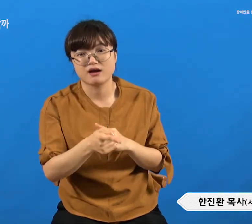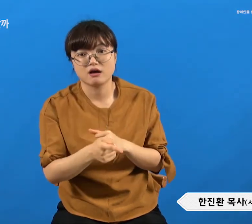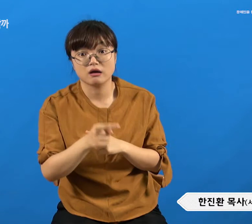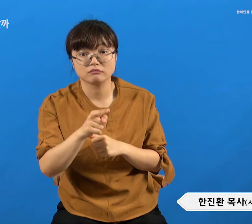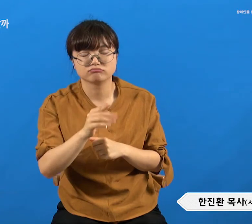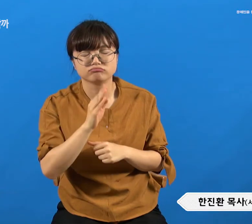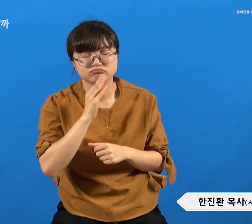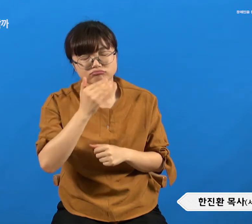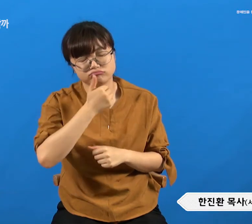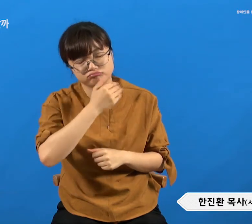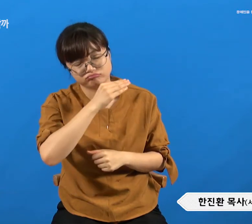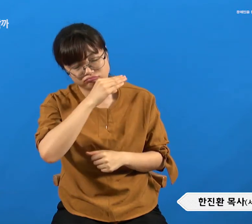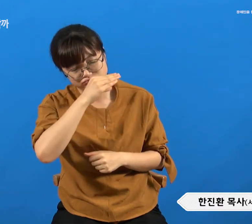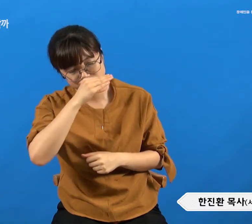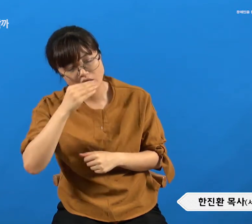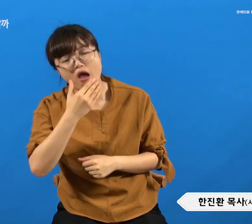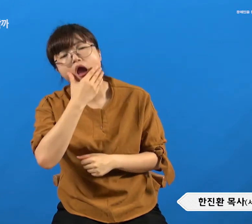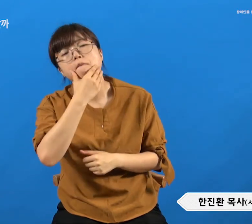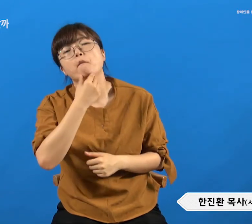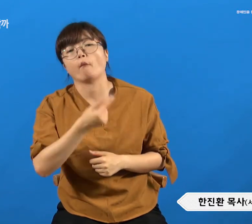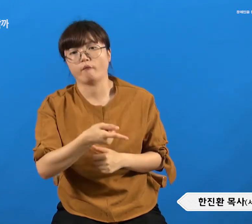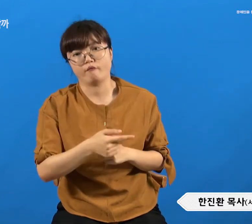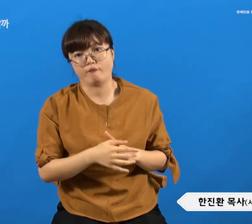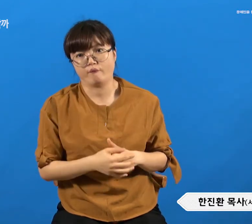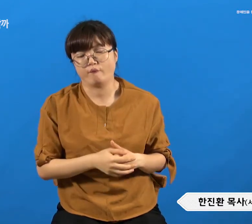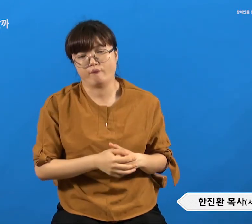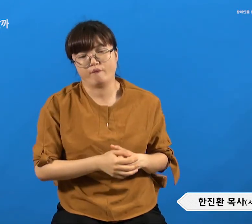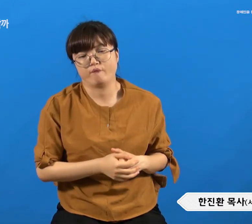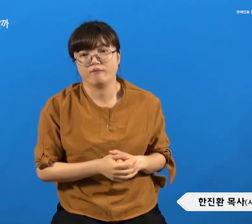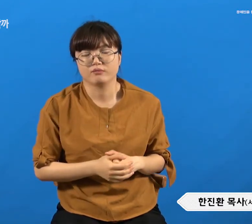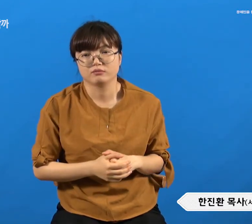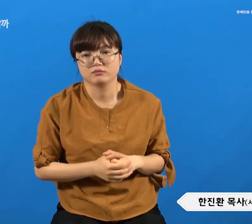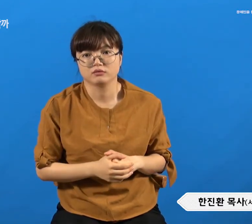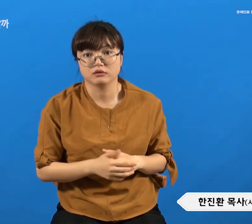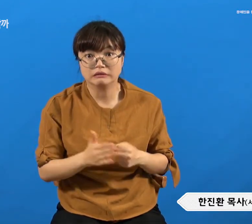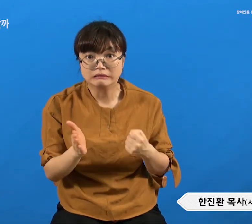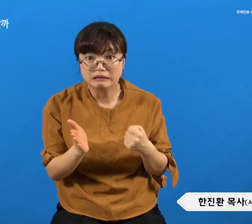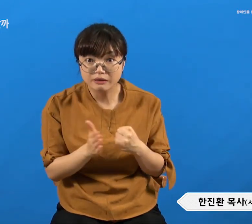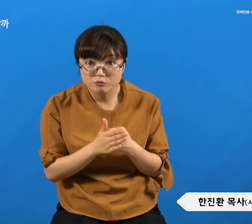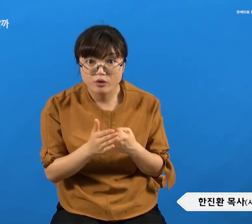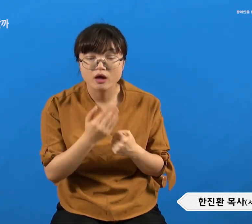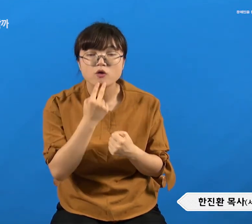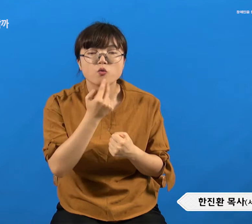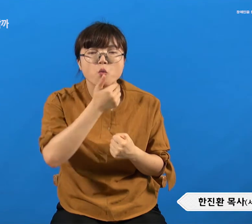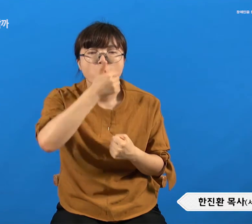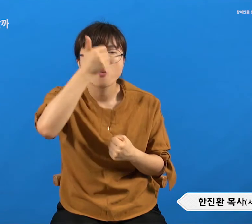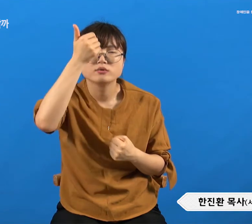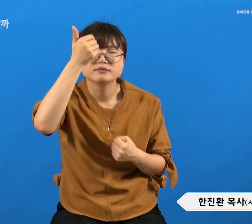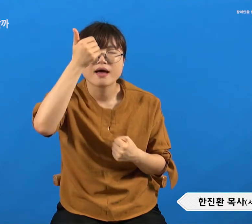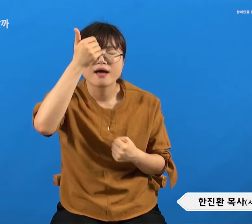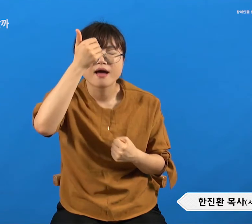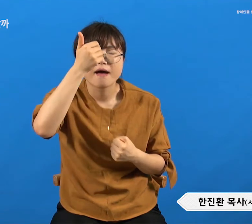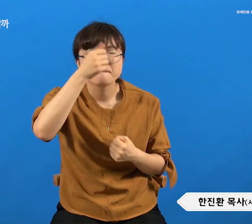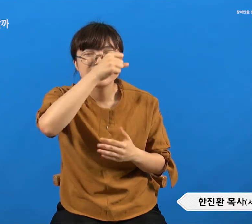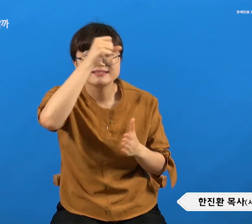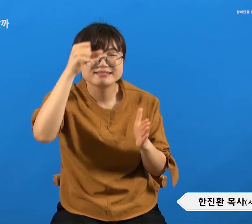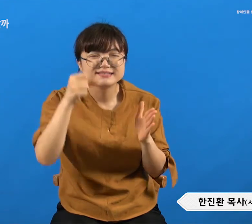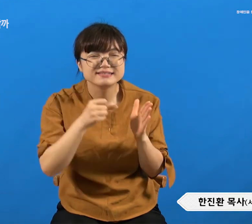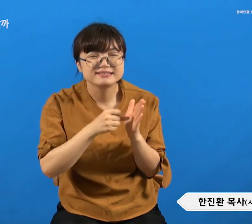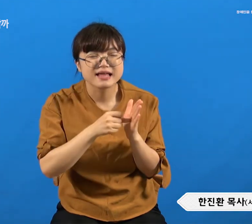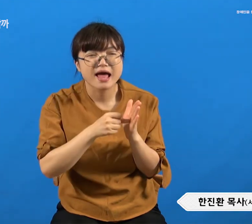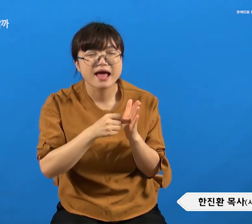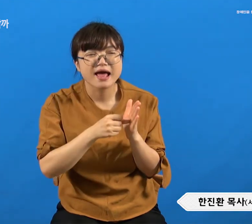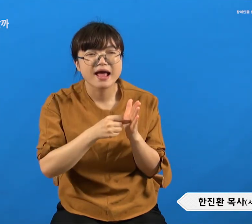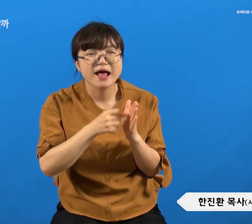가장 모범적이고 행복한 후반전을 살았습니다. 그래서 이 시간은 요셉이 산 후반전을